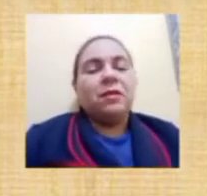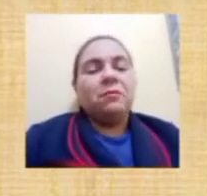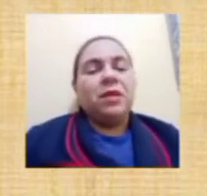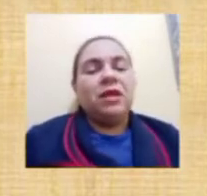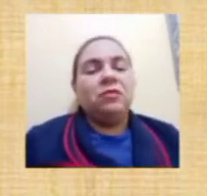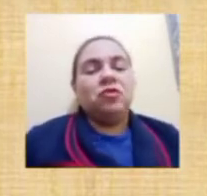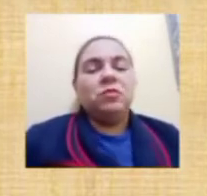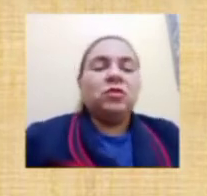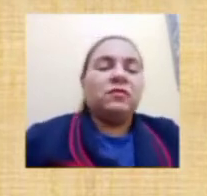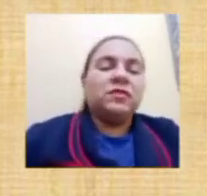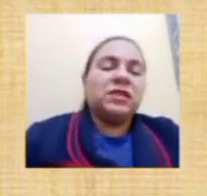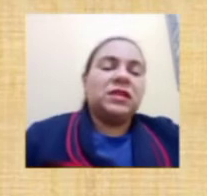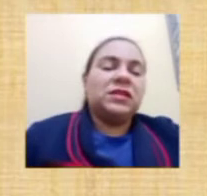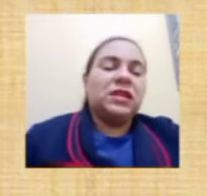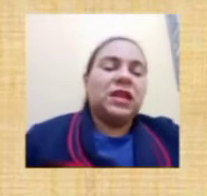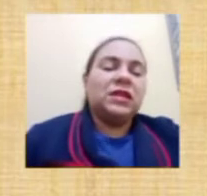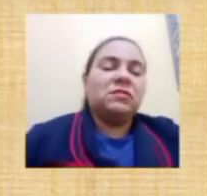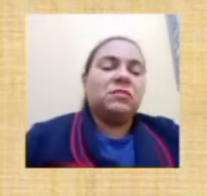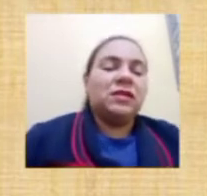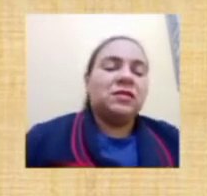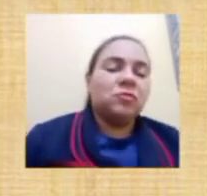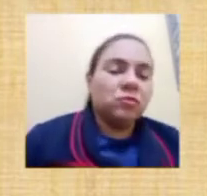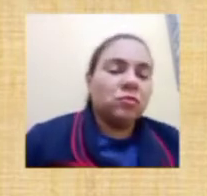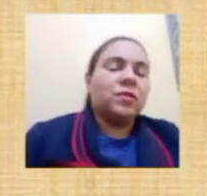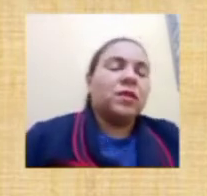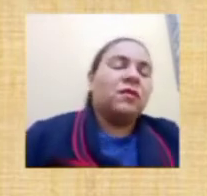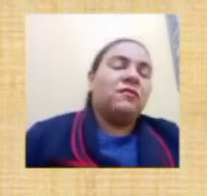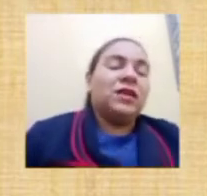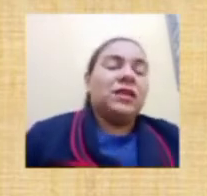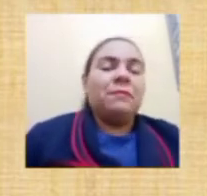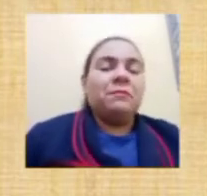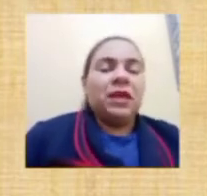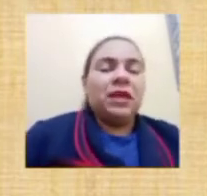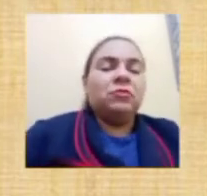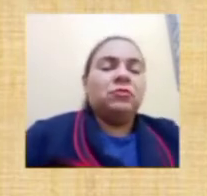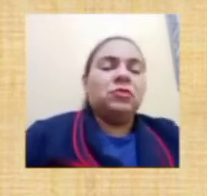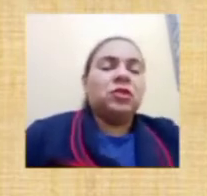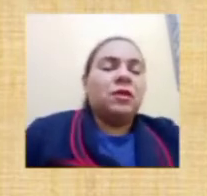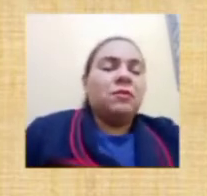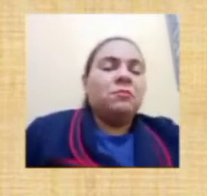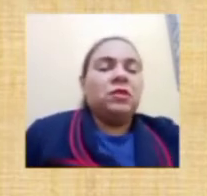menos 1.910 mais 1.